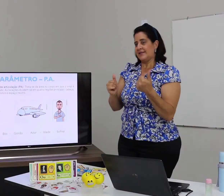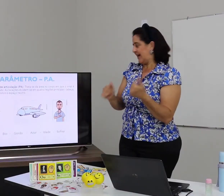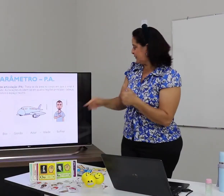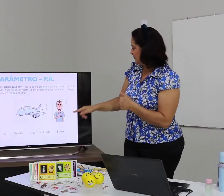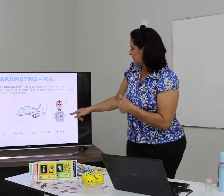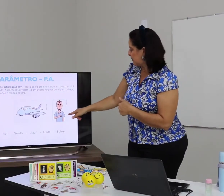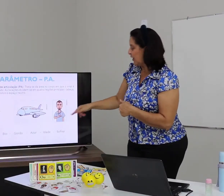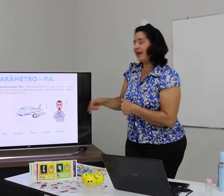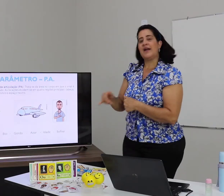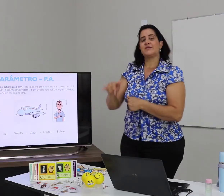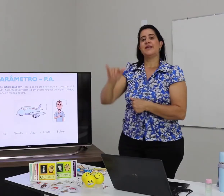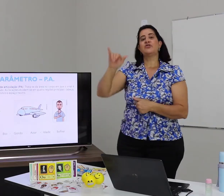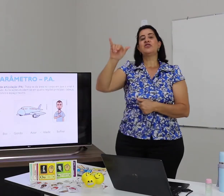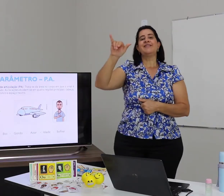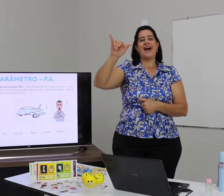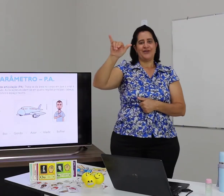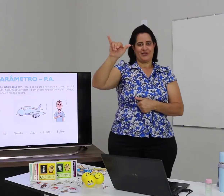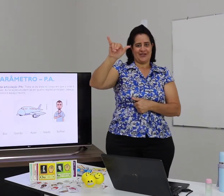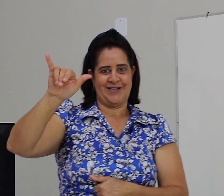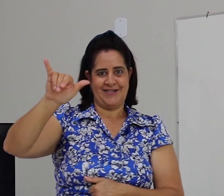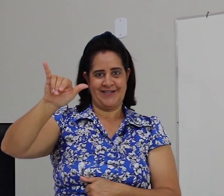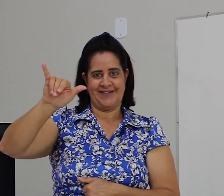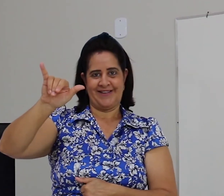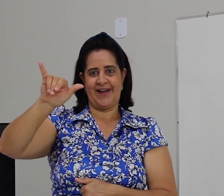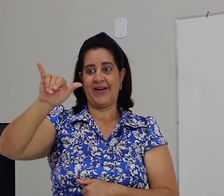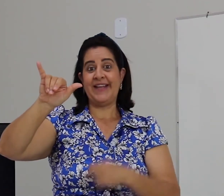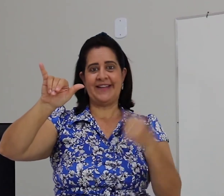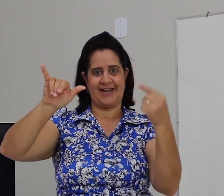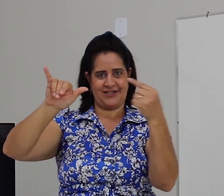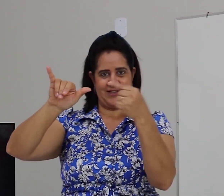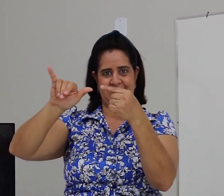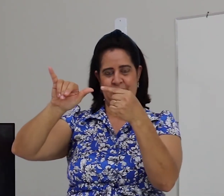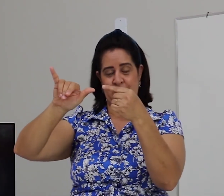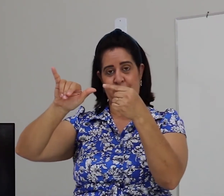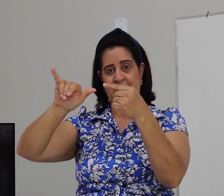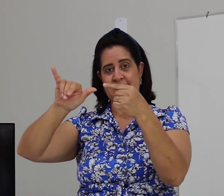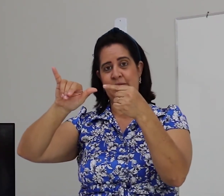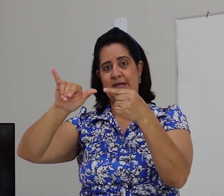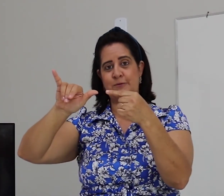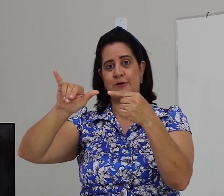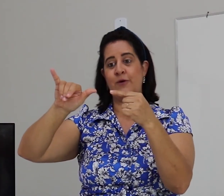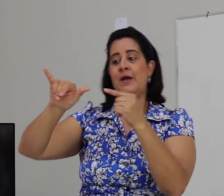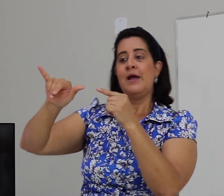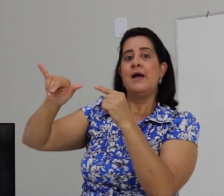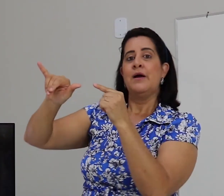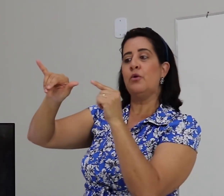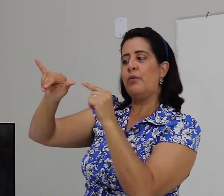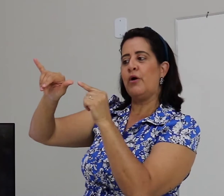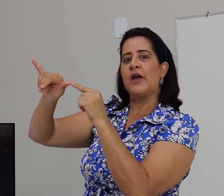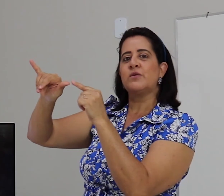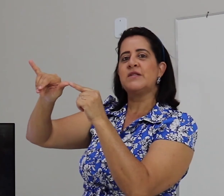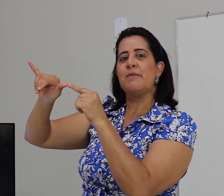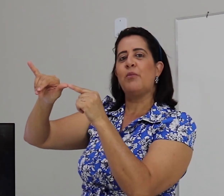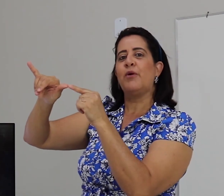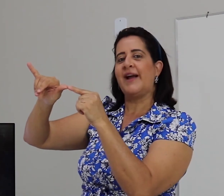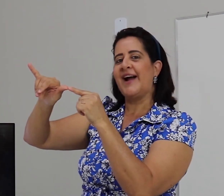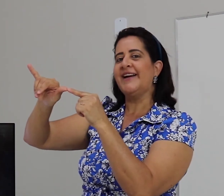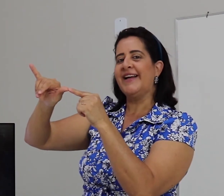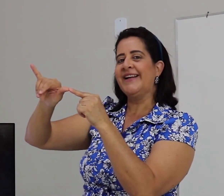Certo? Olha lá o sinal de idade. Né? Idade. Configuração em Y. No boi eu usei meu polegar, né?